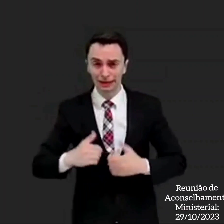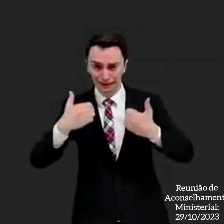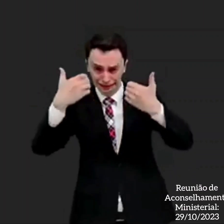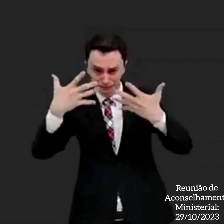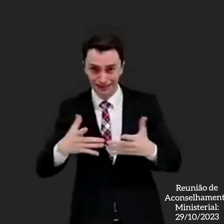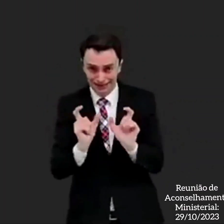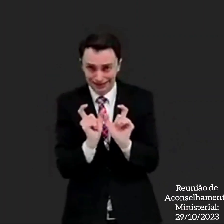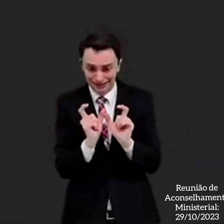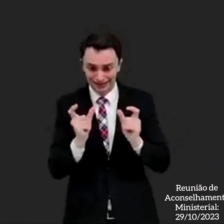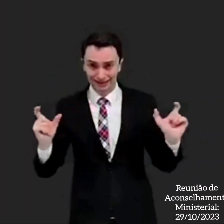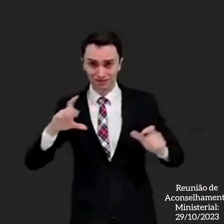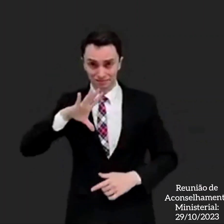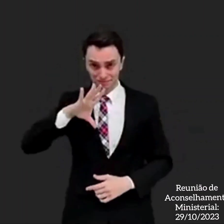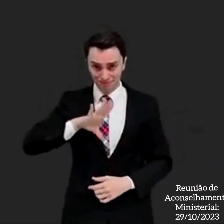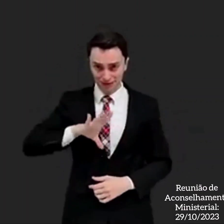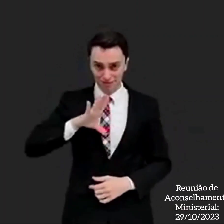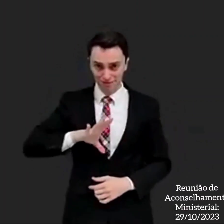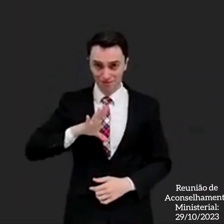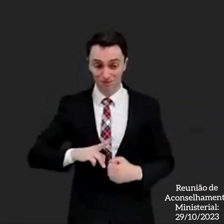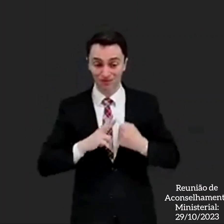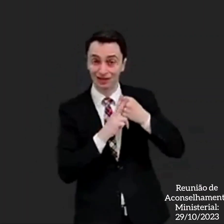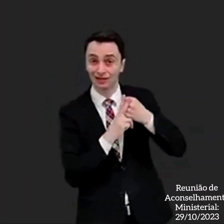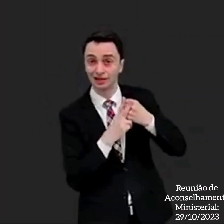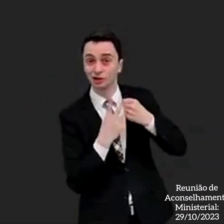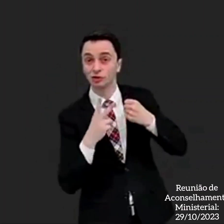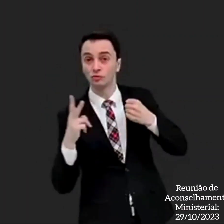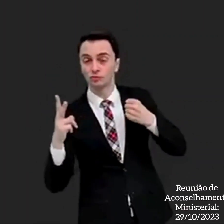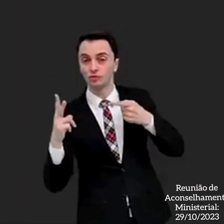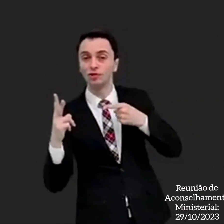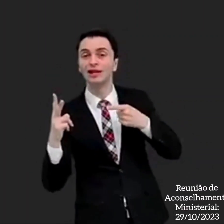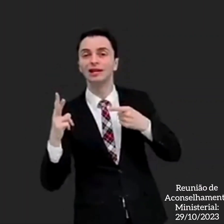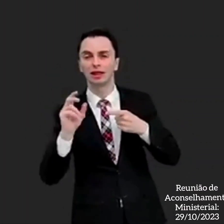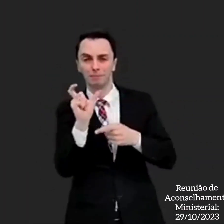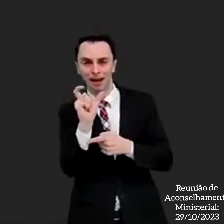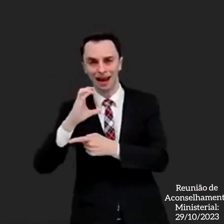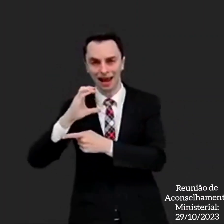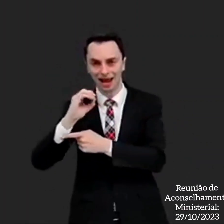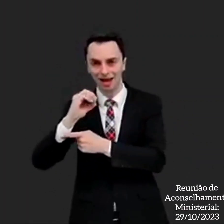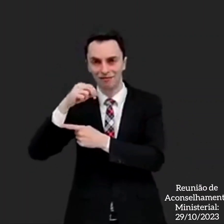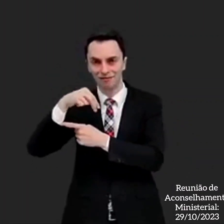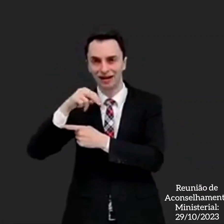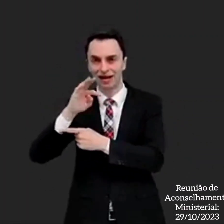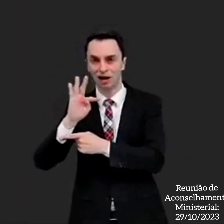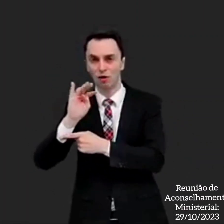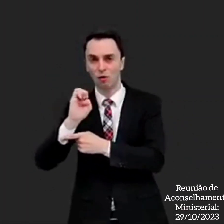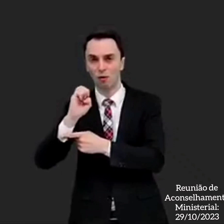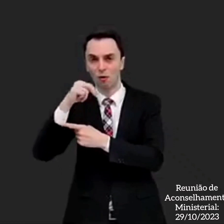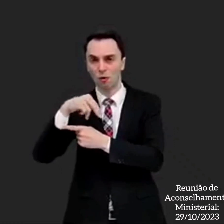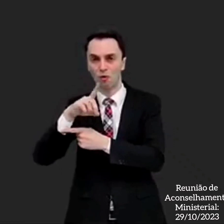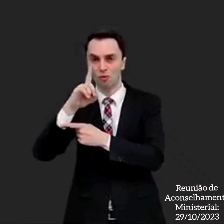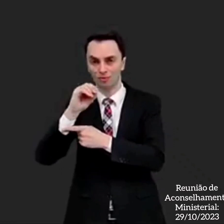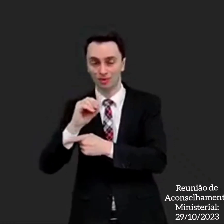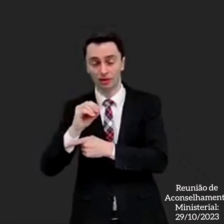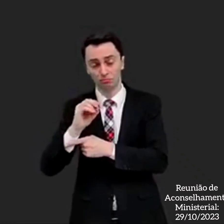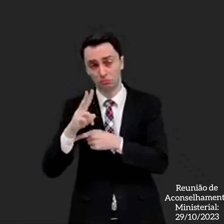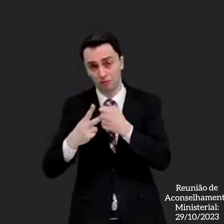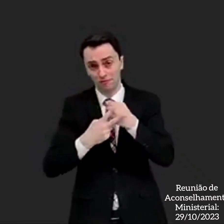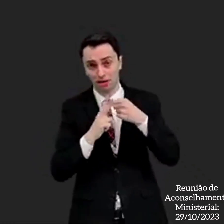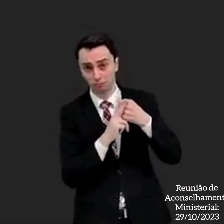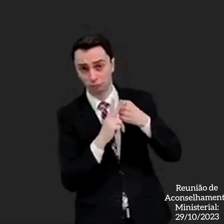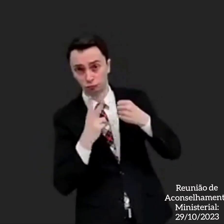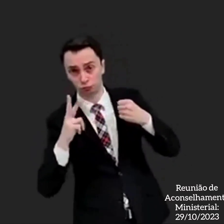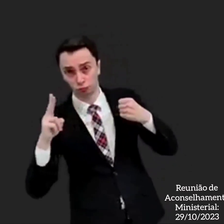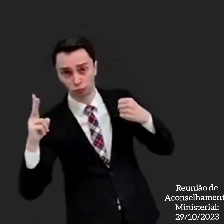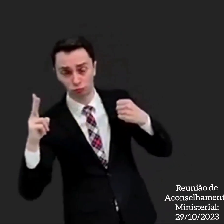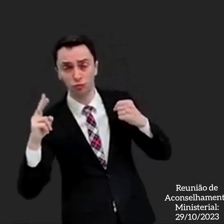gramaticalmente falando, a função do gerúndio contendo em nosso ponto de doutrina e da fé é a